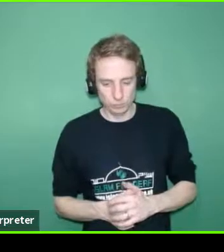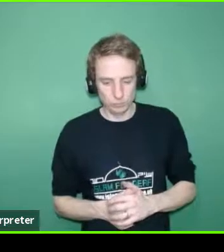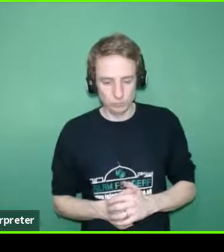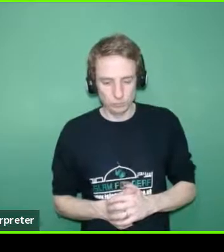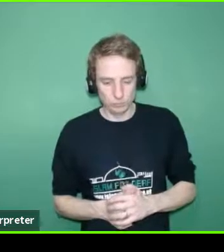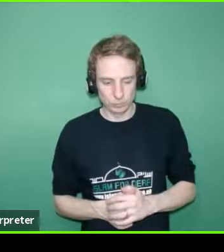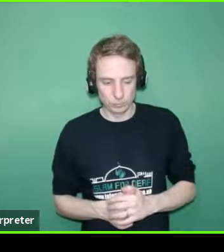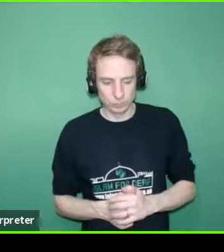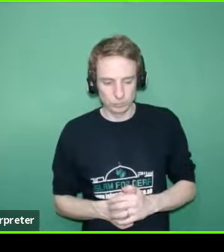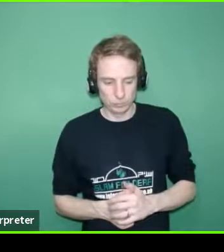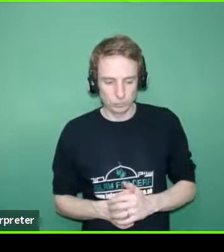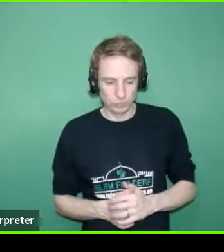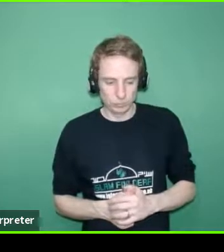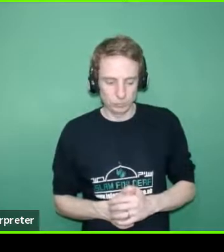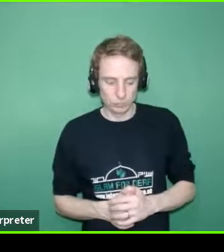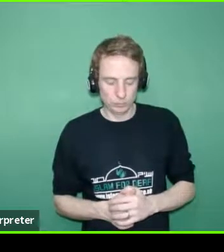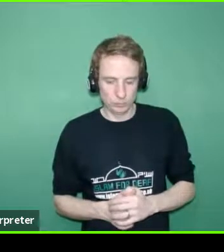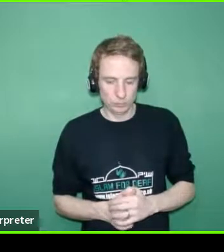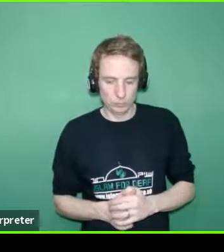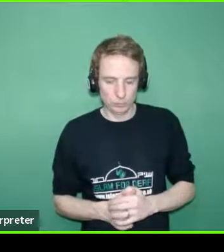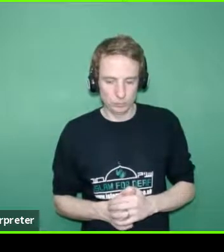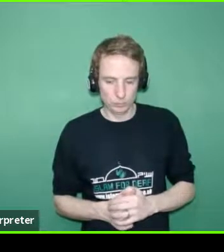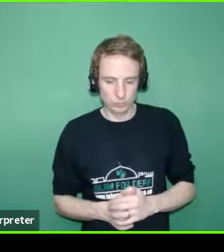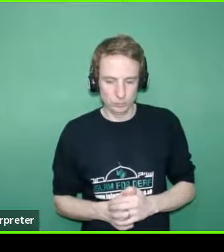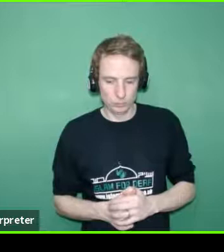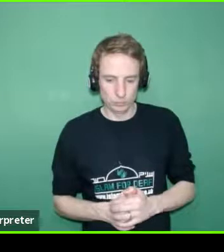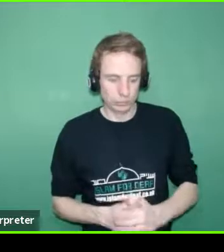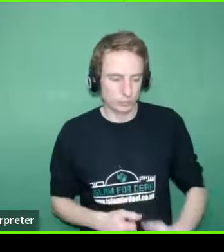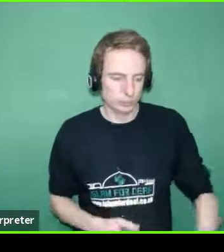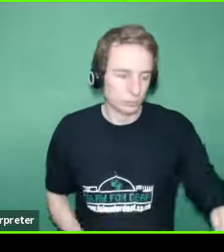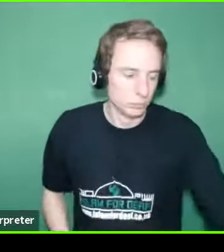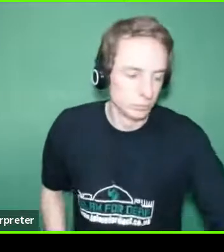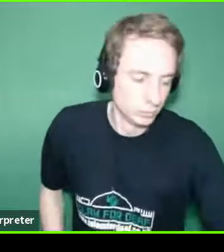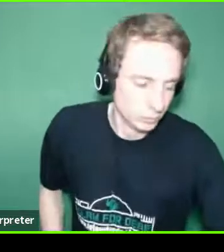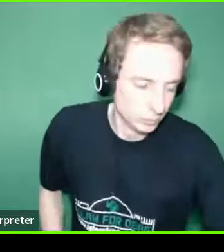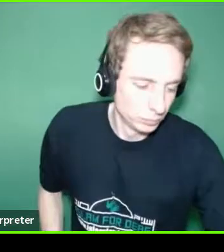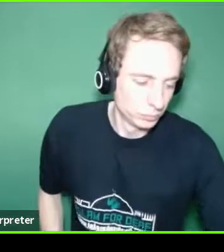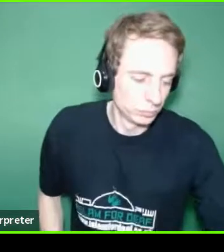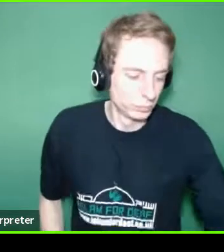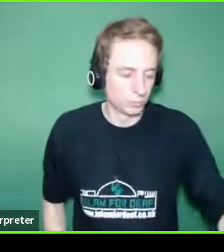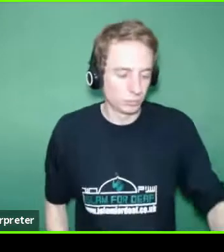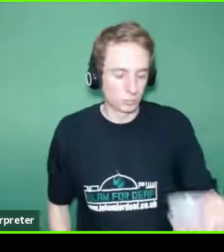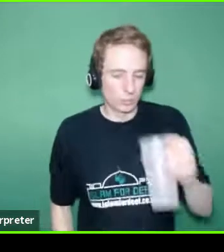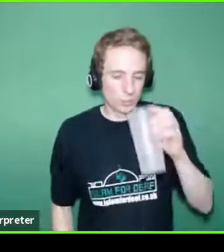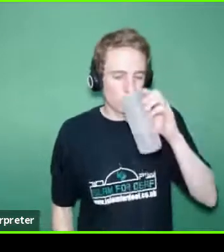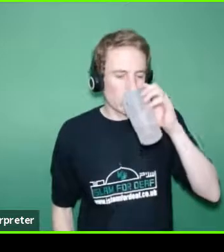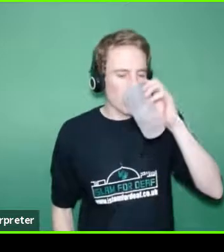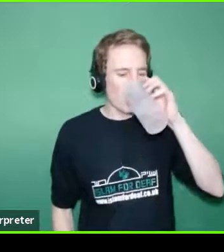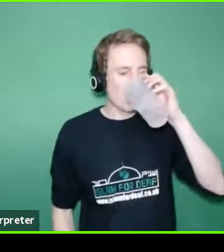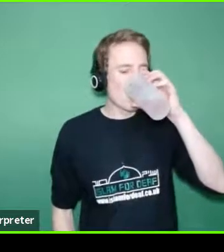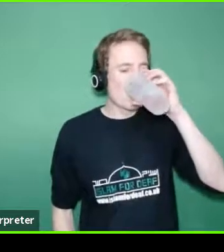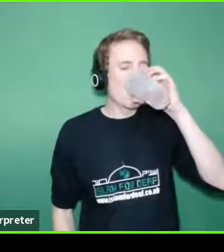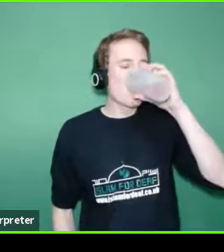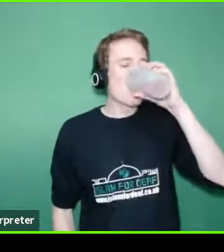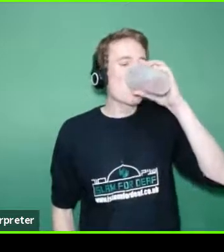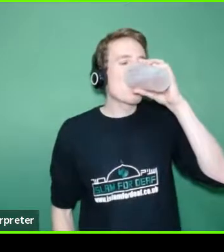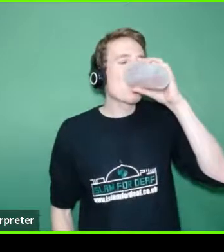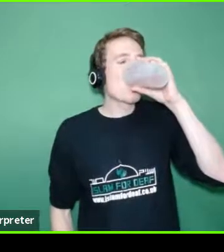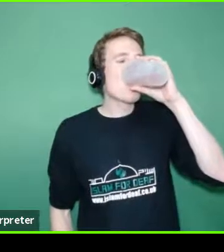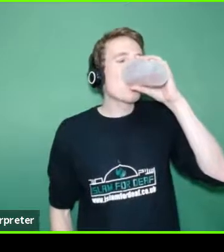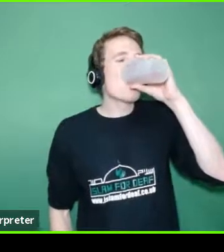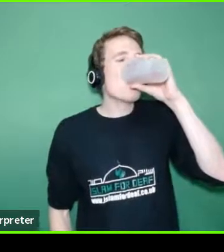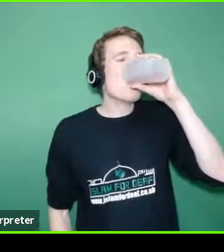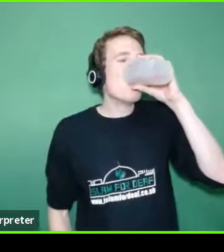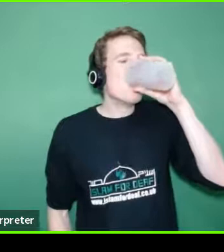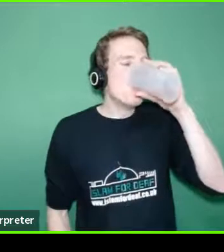يوم القيامة ويبتعد عن البدع فإنها تهدم الدين ويكون بذلك من الآثمين.